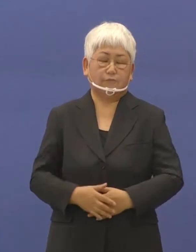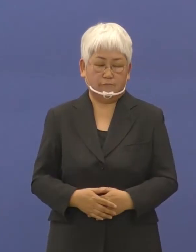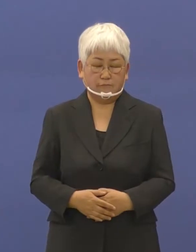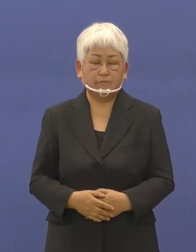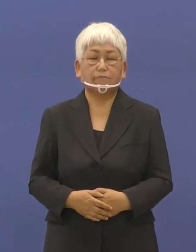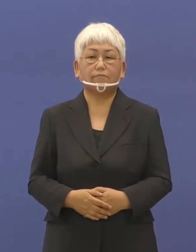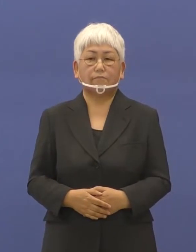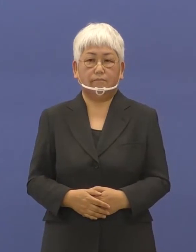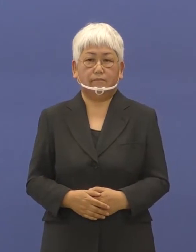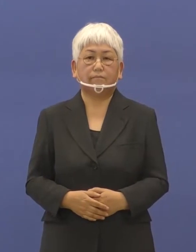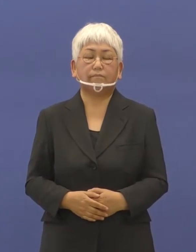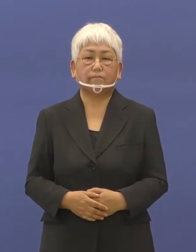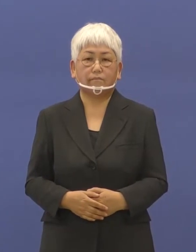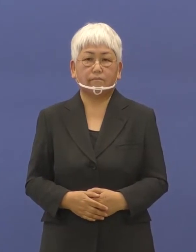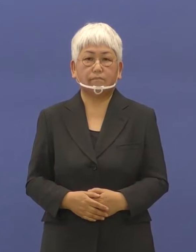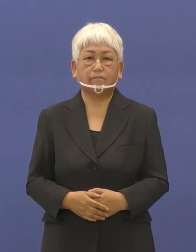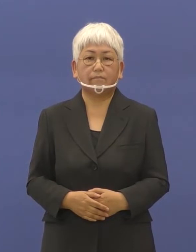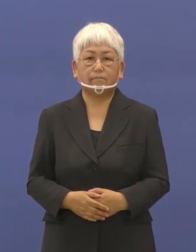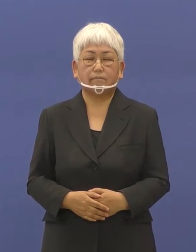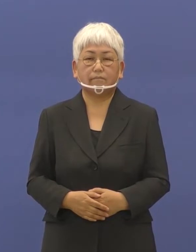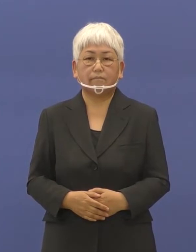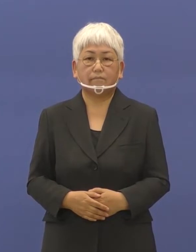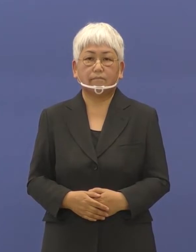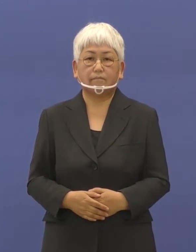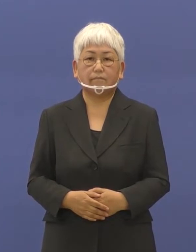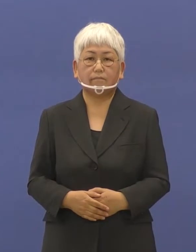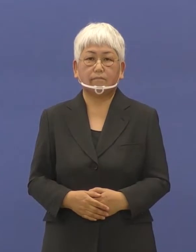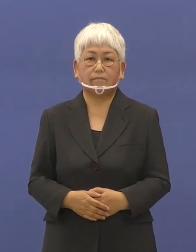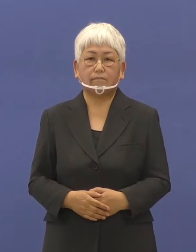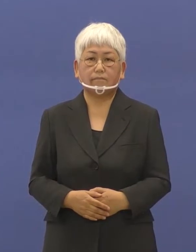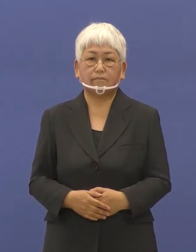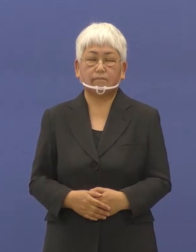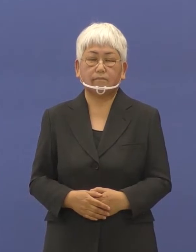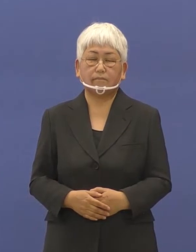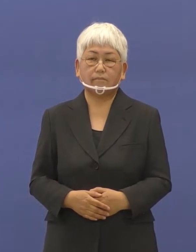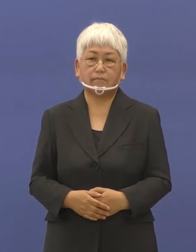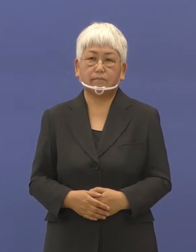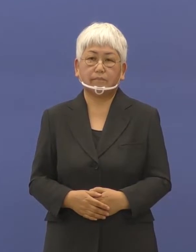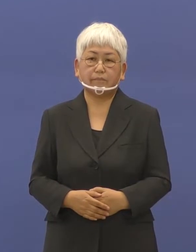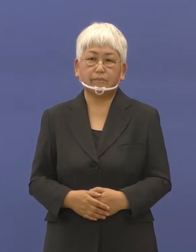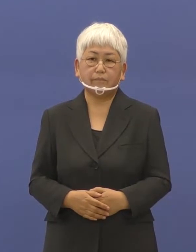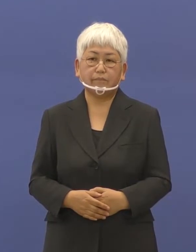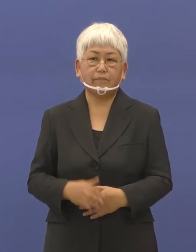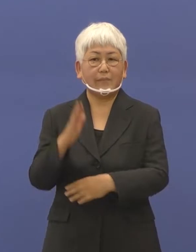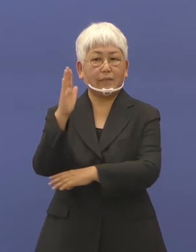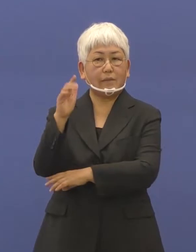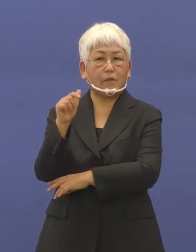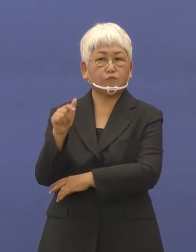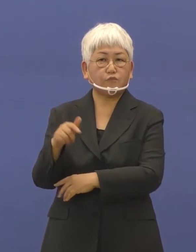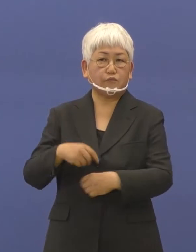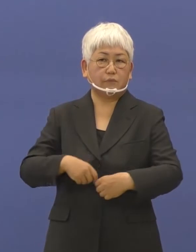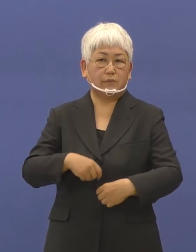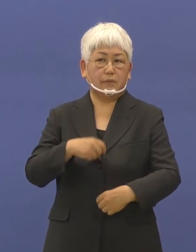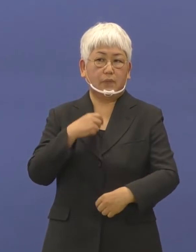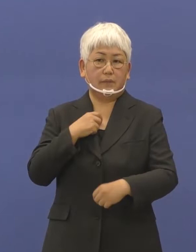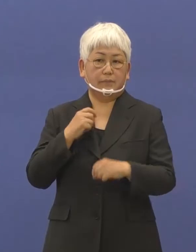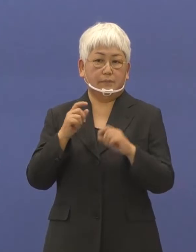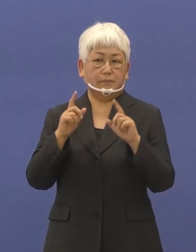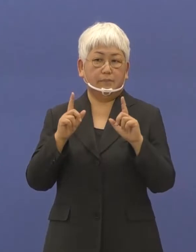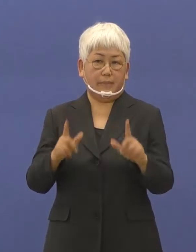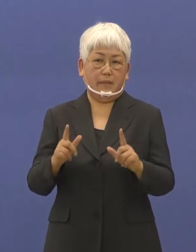ことでもあると思うんですね。で、まあ、そういう政府が正式に発表している内